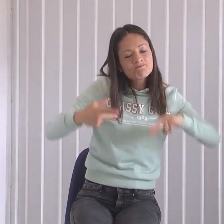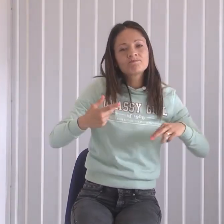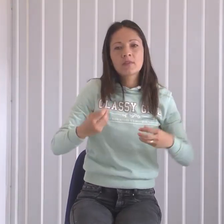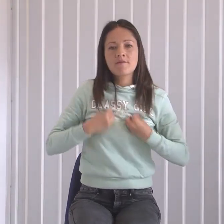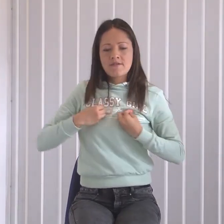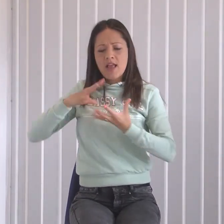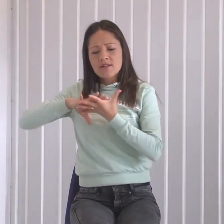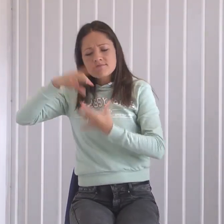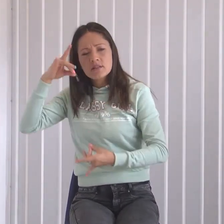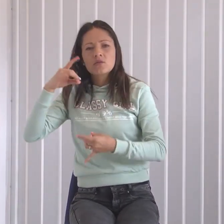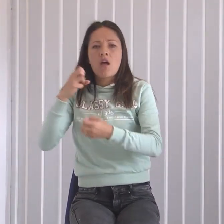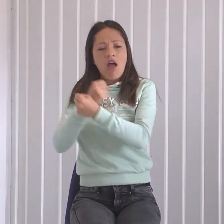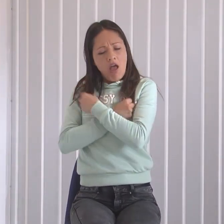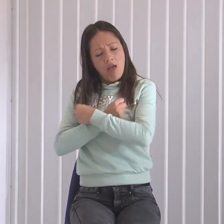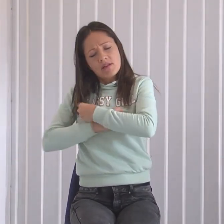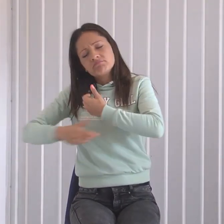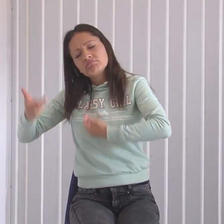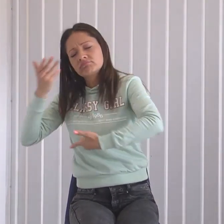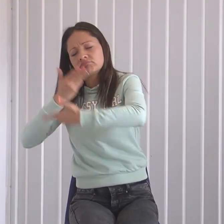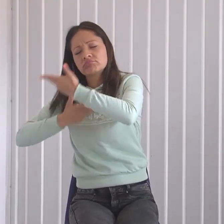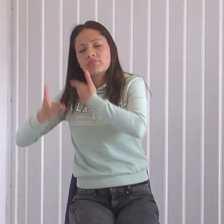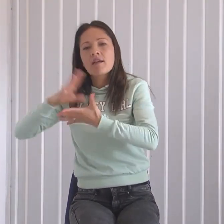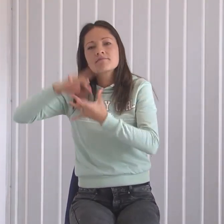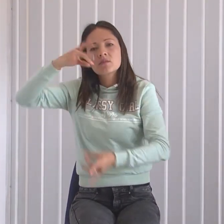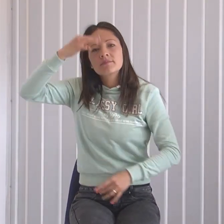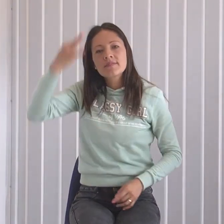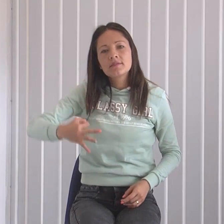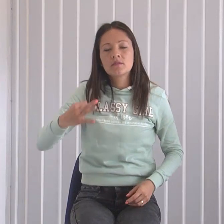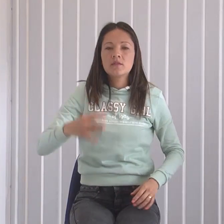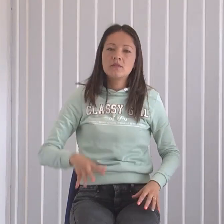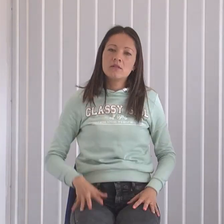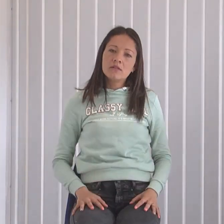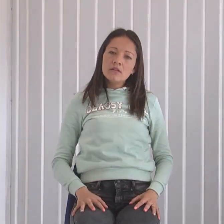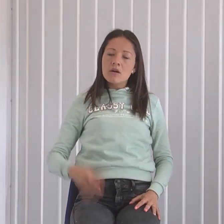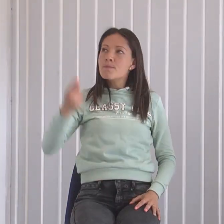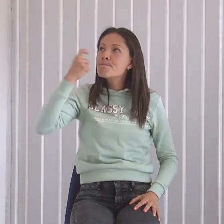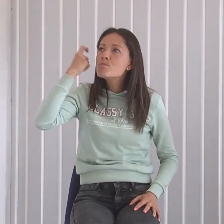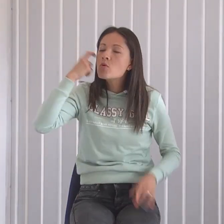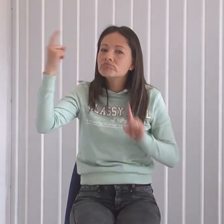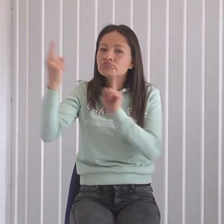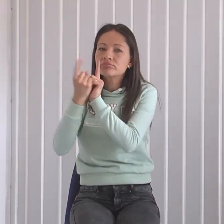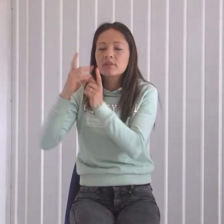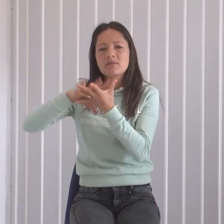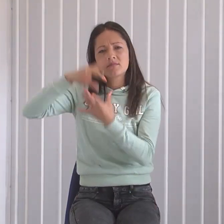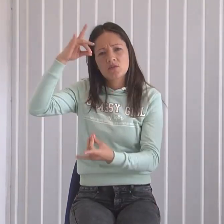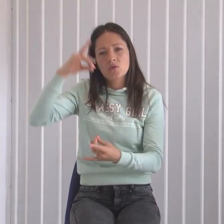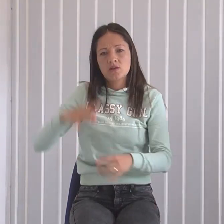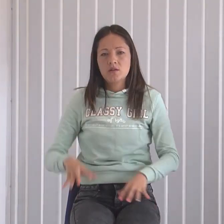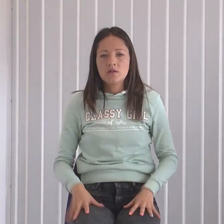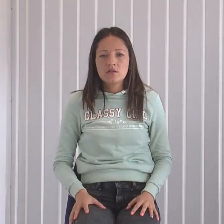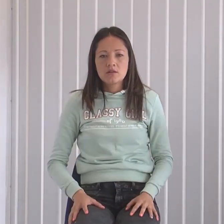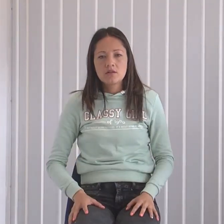Espíritu. Ámenme en espíritu. Búsquenme en espíritu.